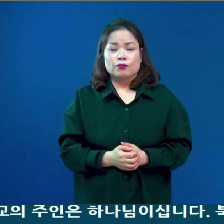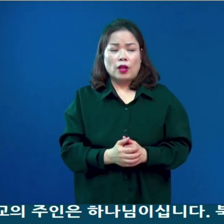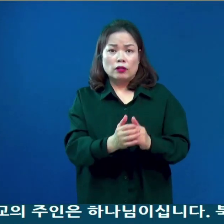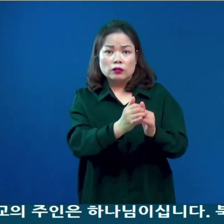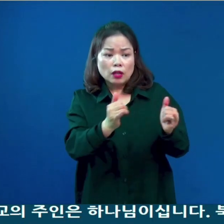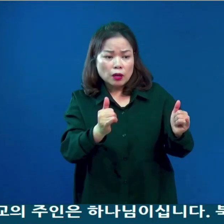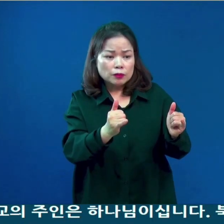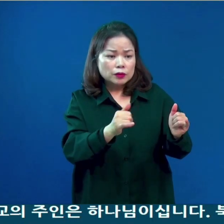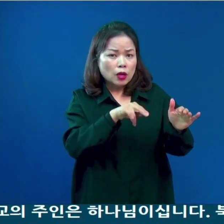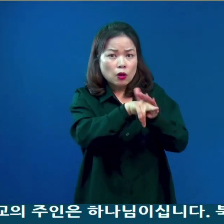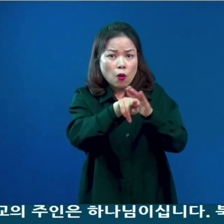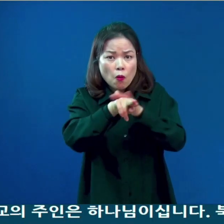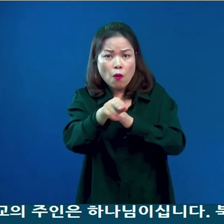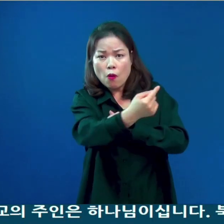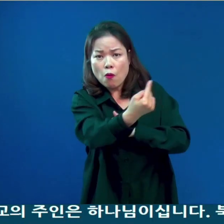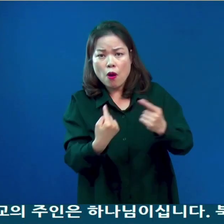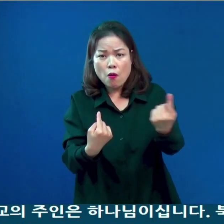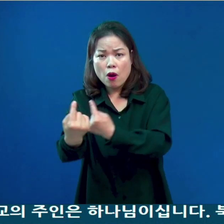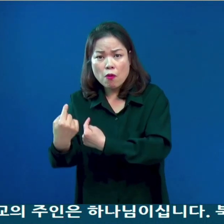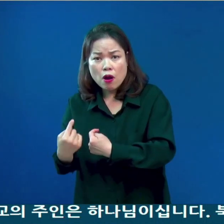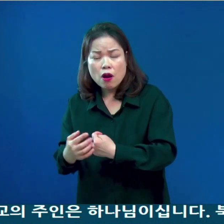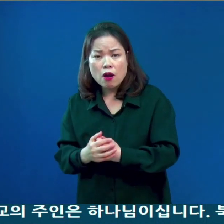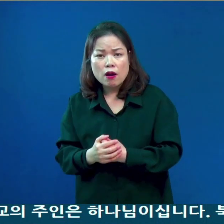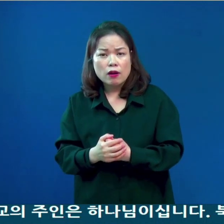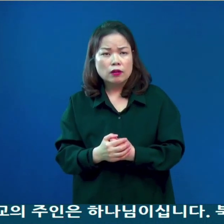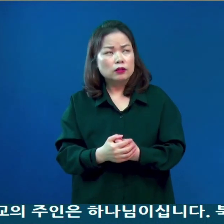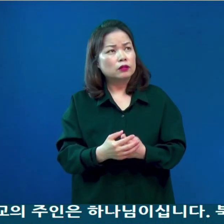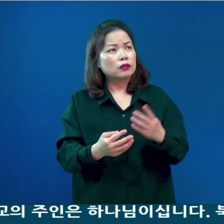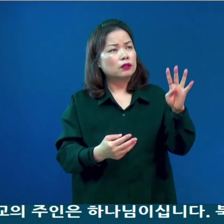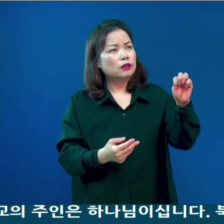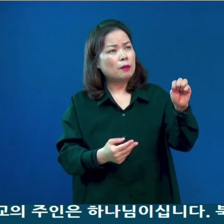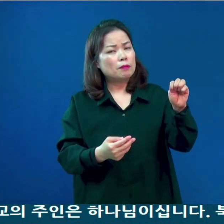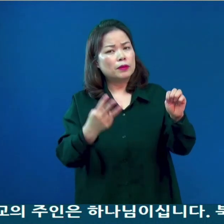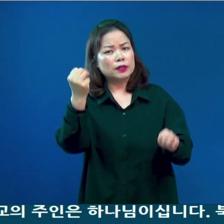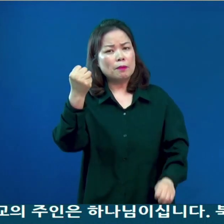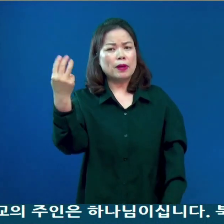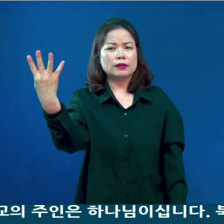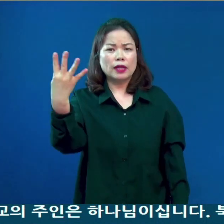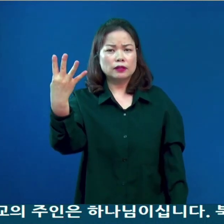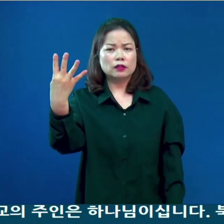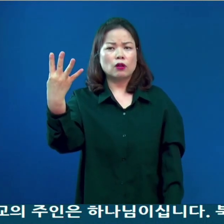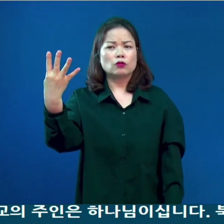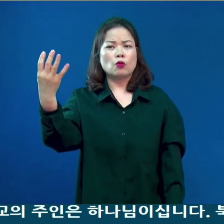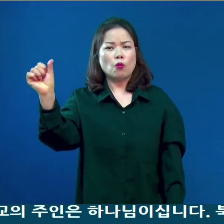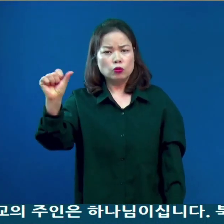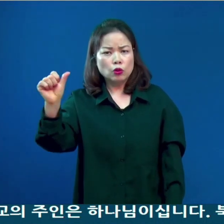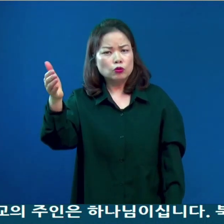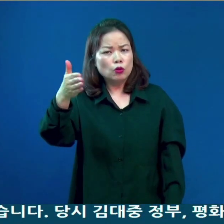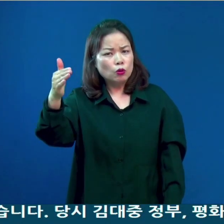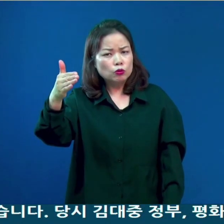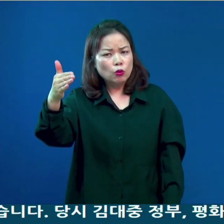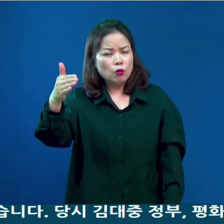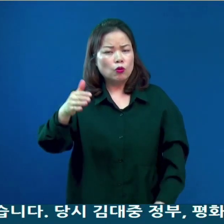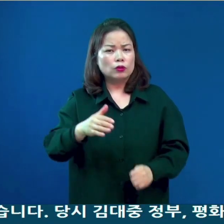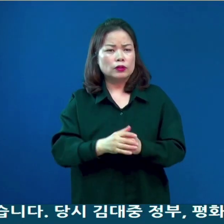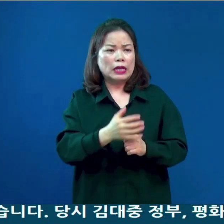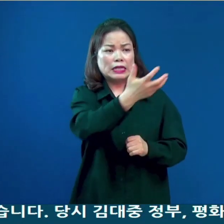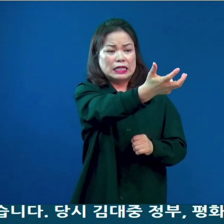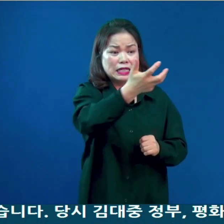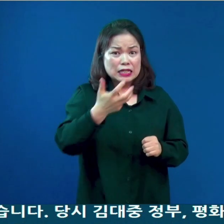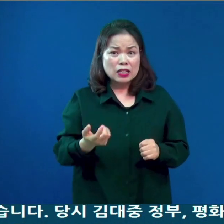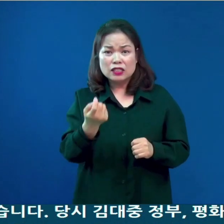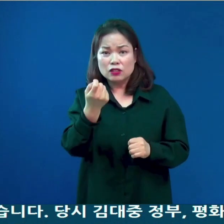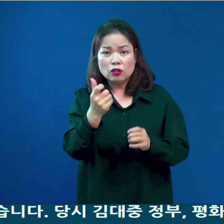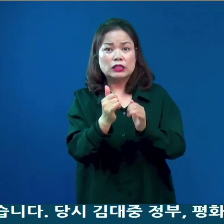사람들이 나오기 시작합니다. 지금은 34,000에서 35,000까지 지금 한국에 들어와 있습니다. 실향민에 비해서는